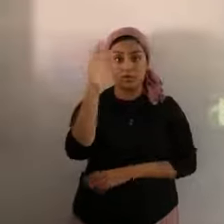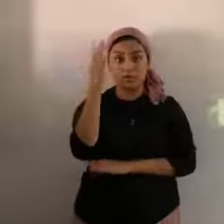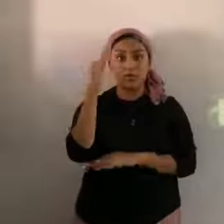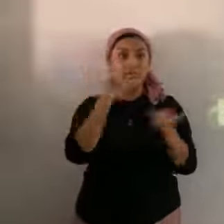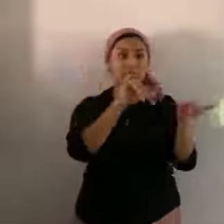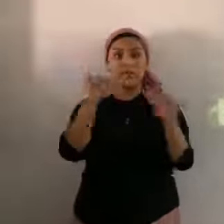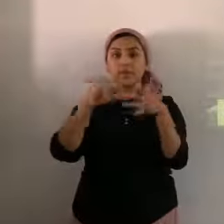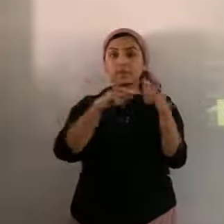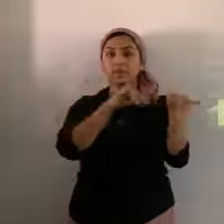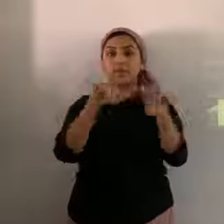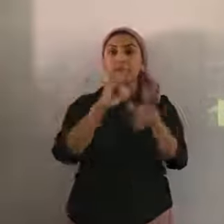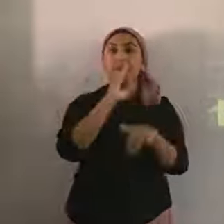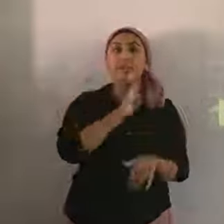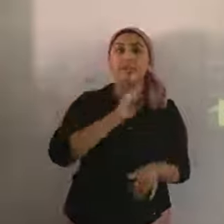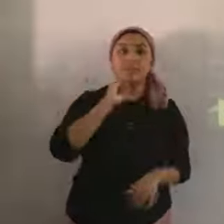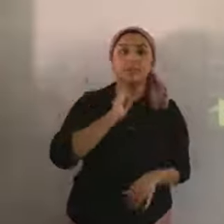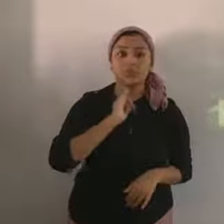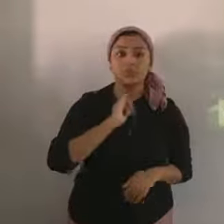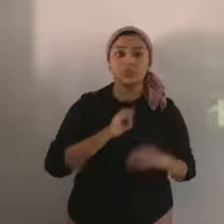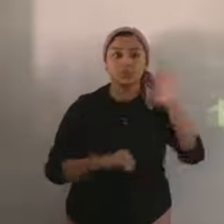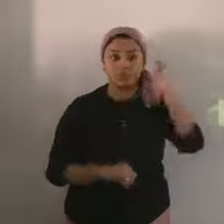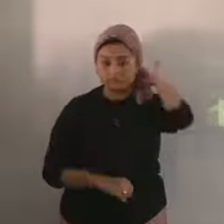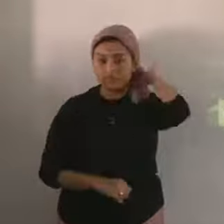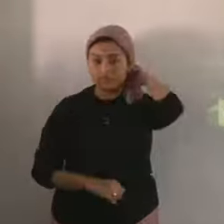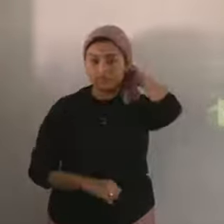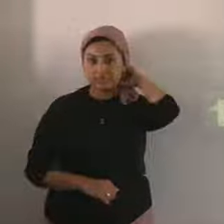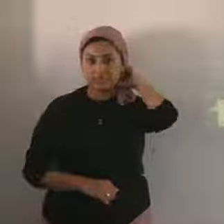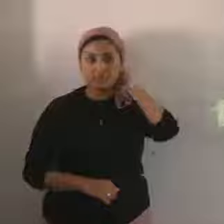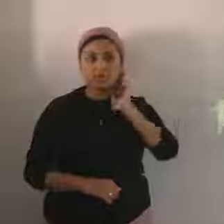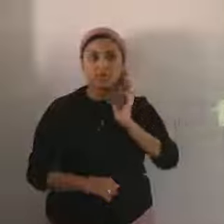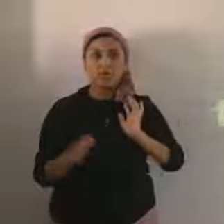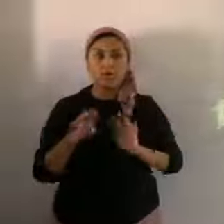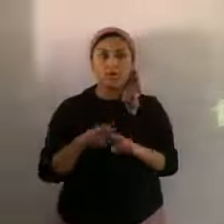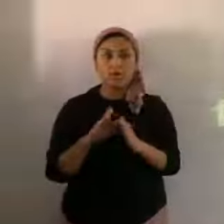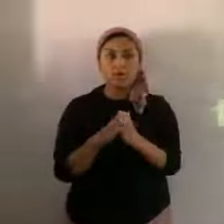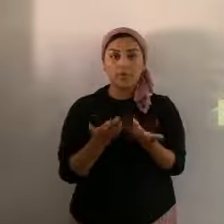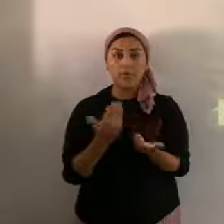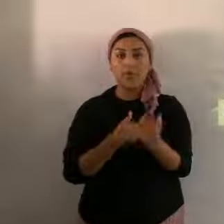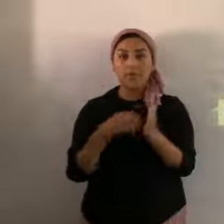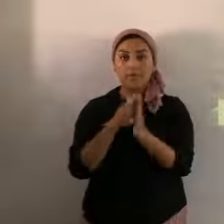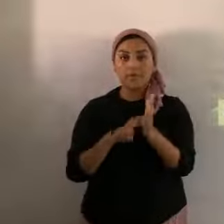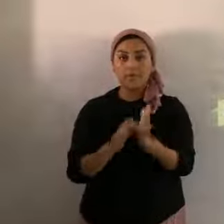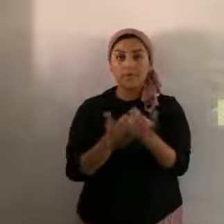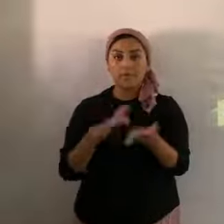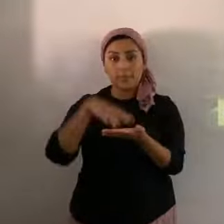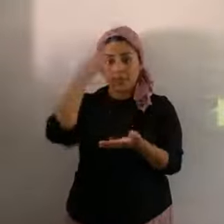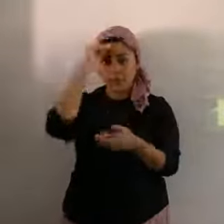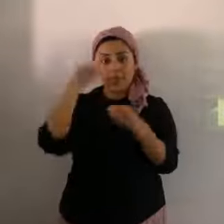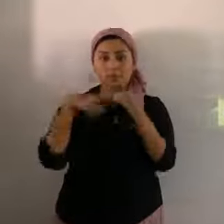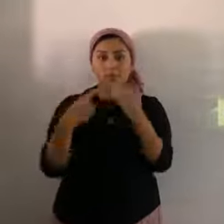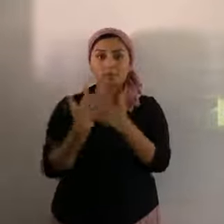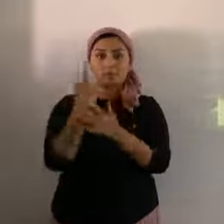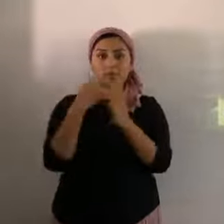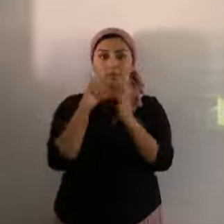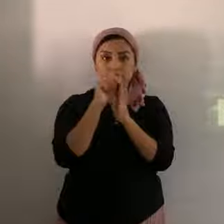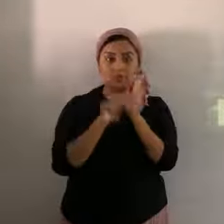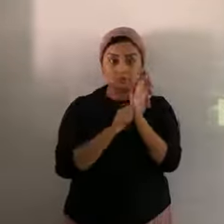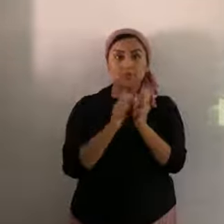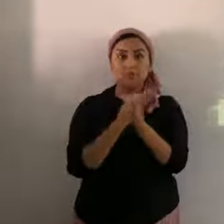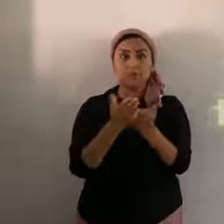Israel. Juicio sobre la higuera. Y vamos a abrir la Tanaj, porque es estudio del Brit Hadashah,